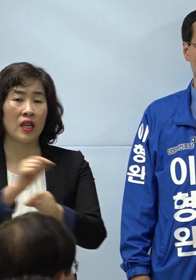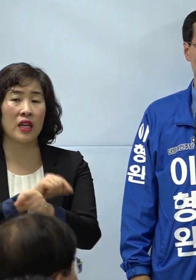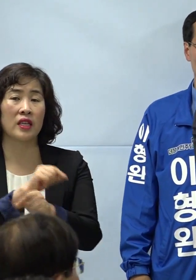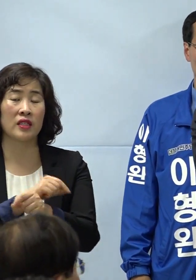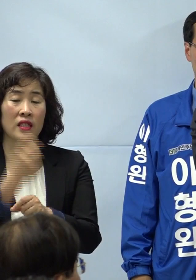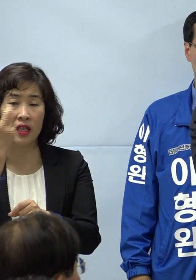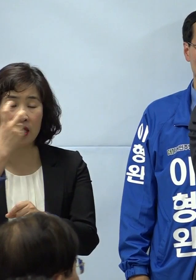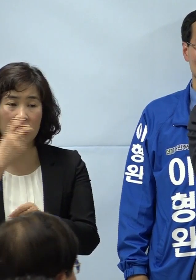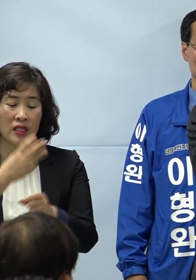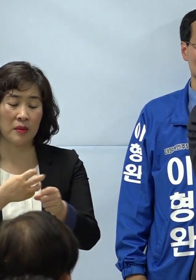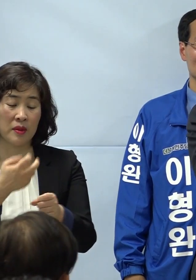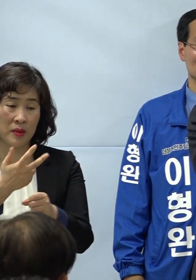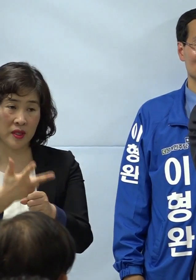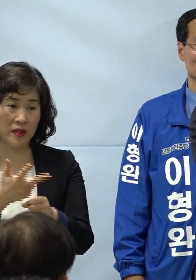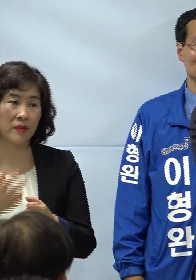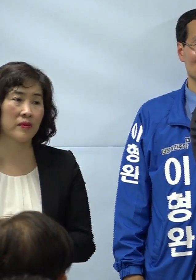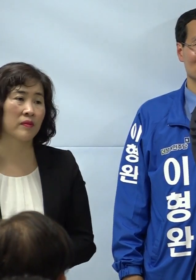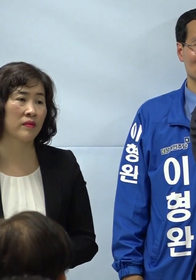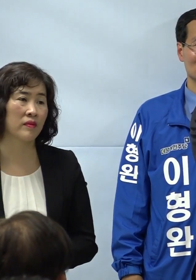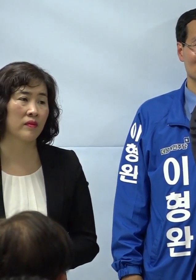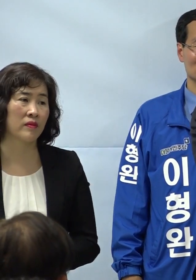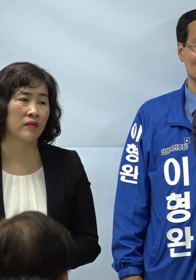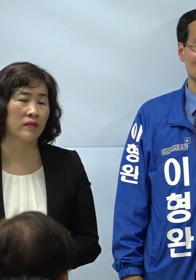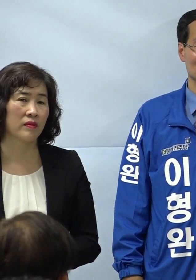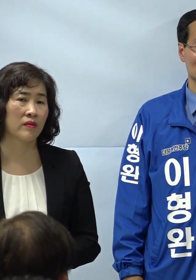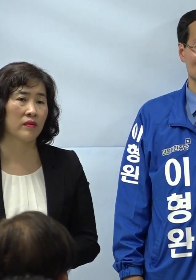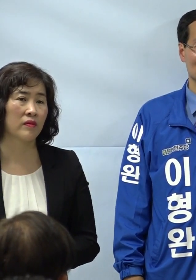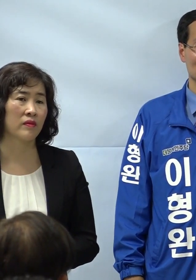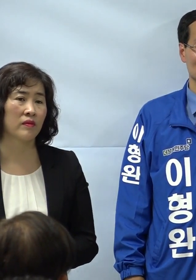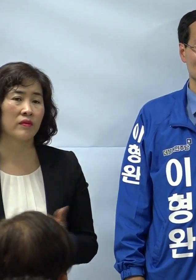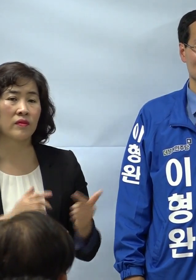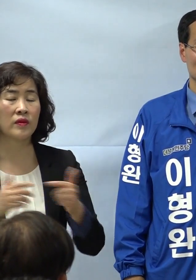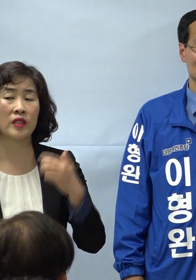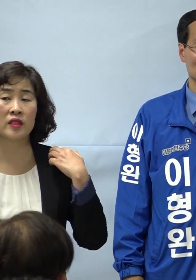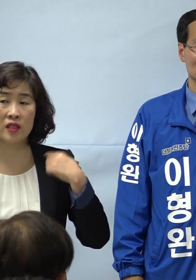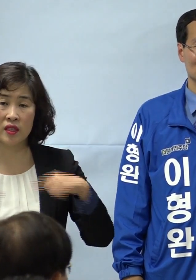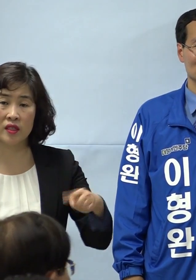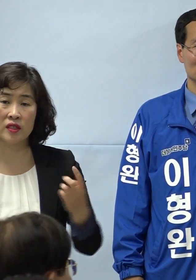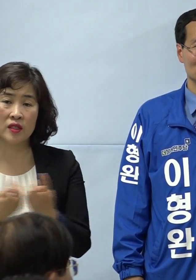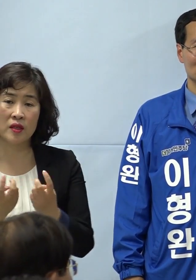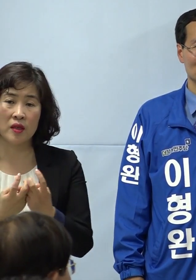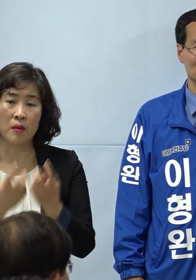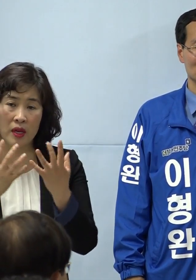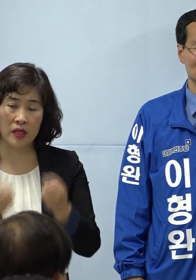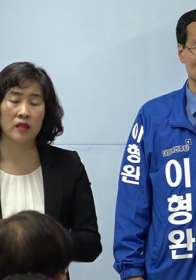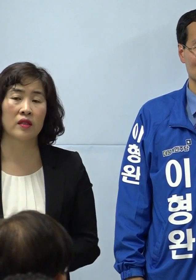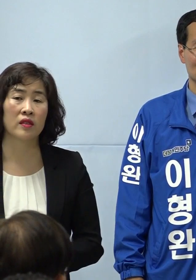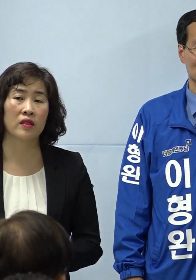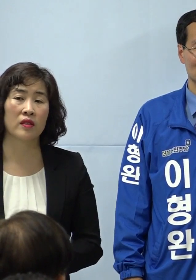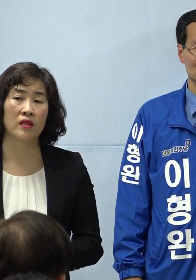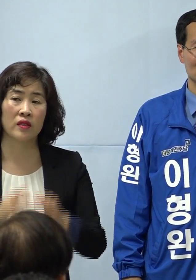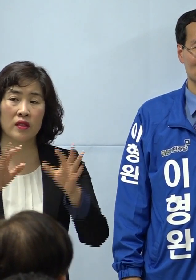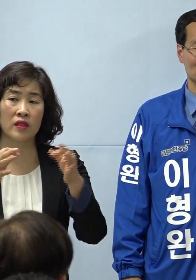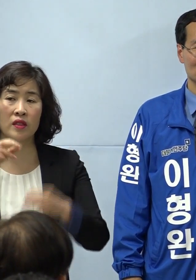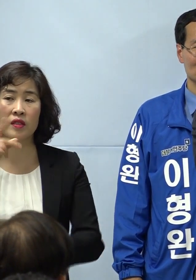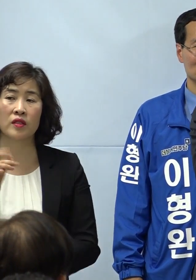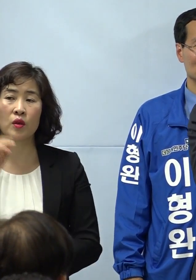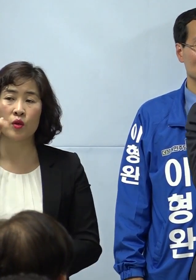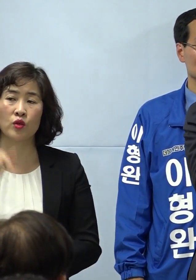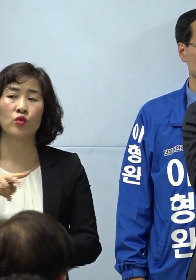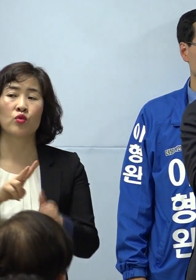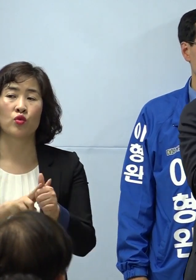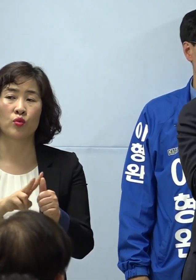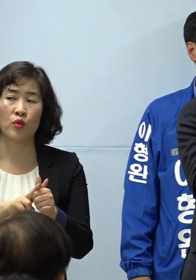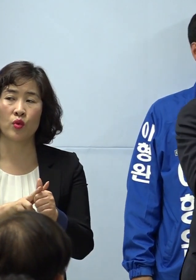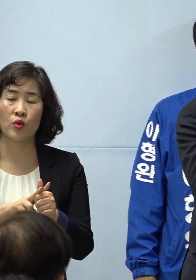행정관료로서 이제 37년을 했습니다. 그래서 여러 가지 이제 주로 정책적인 일을 말했는데 우리 김종식 후보를